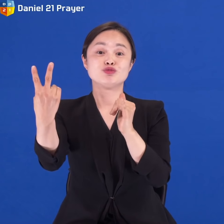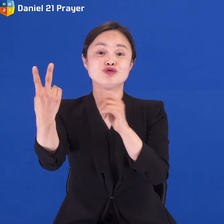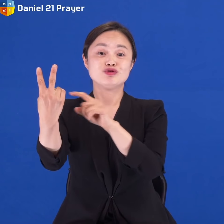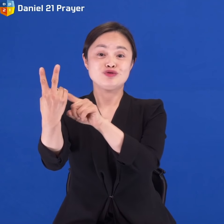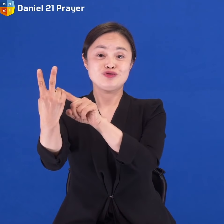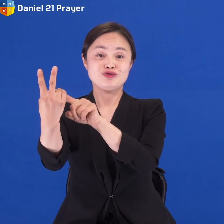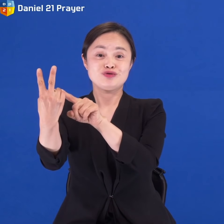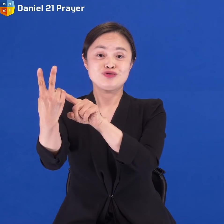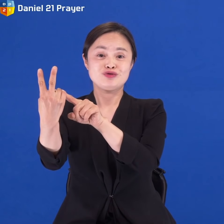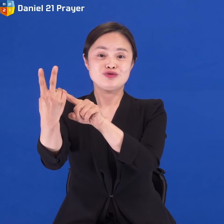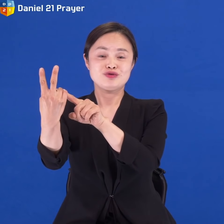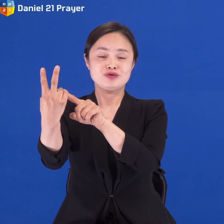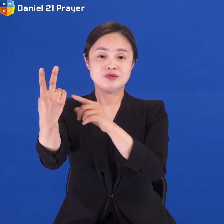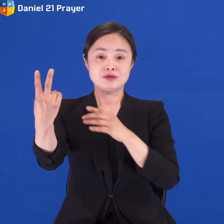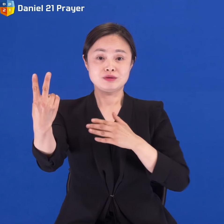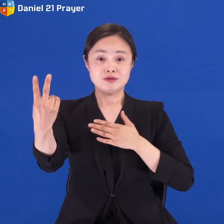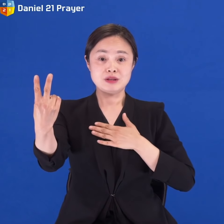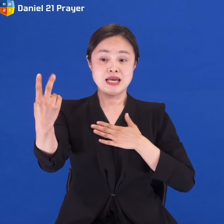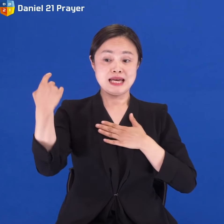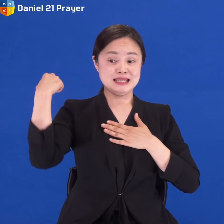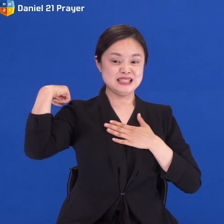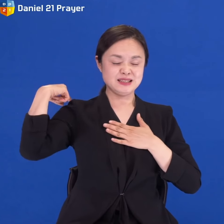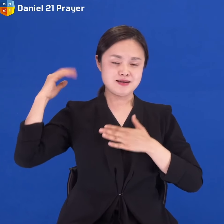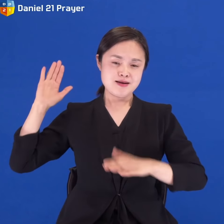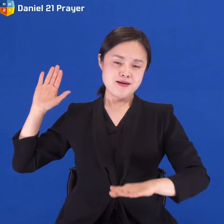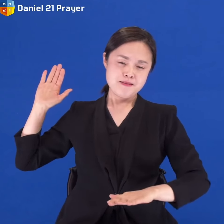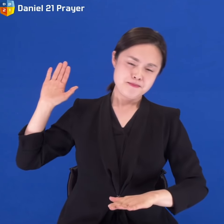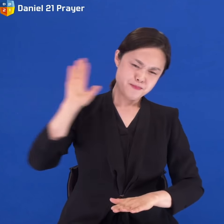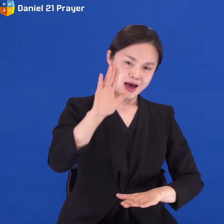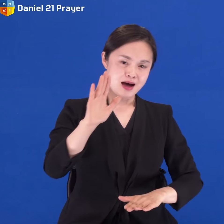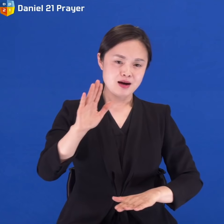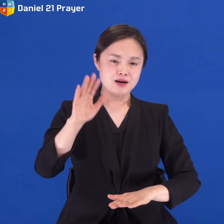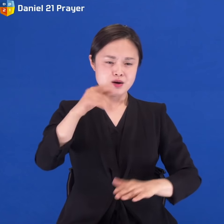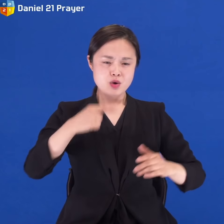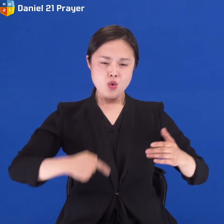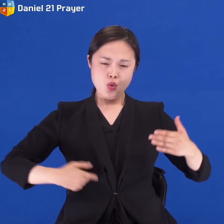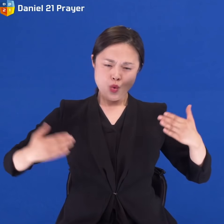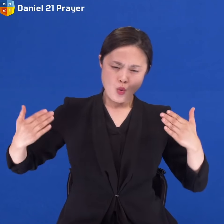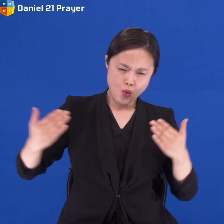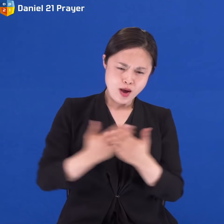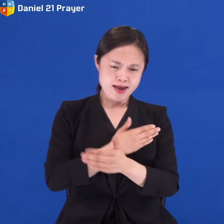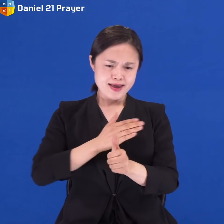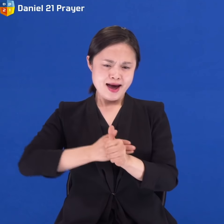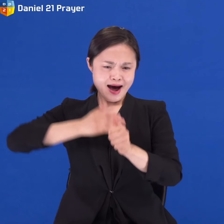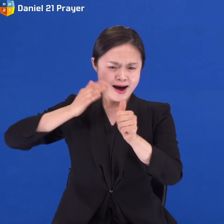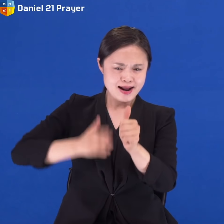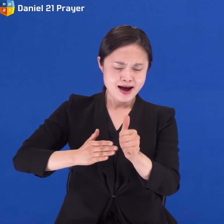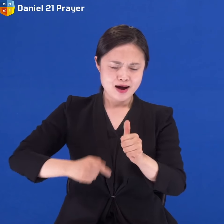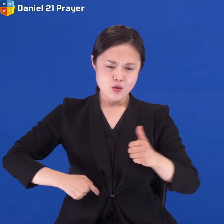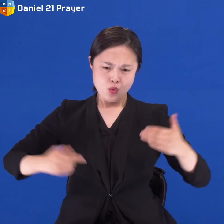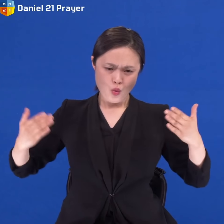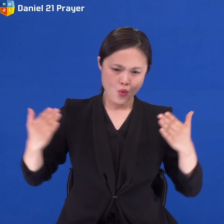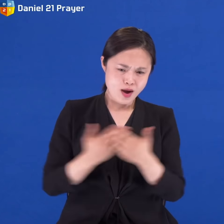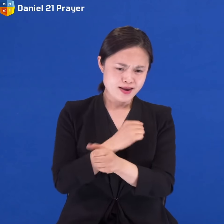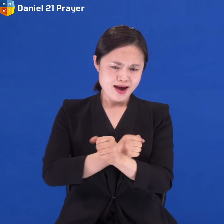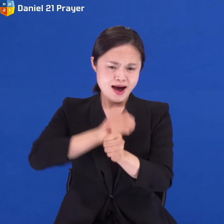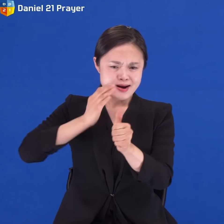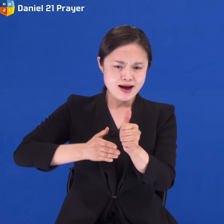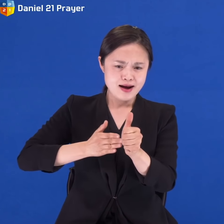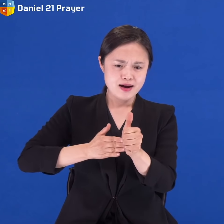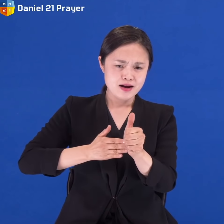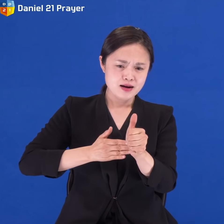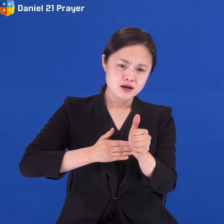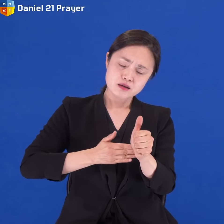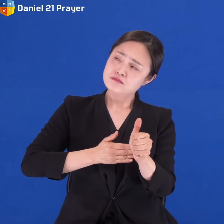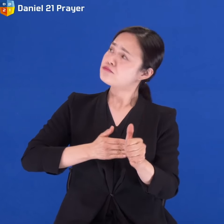등을 팍 치면서 회개하라 회개하라. 제가 고개를 들고 회개가 뭐예요?